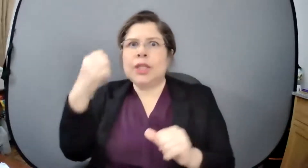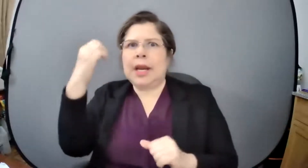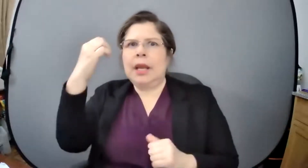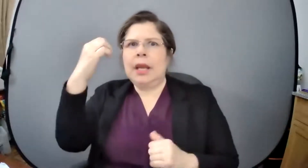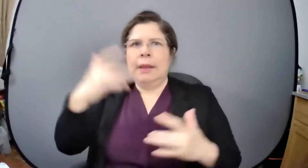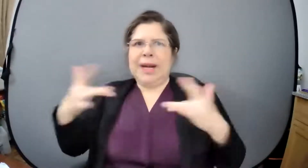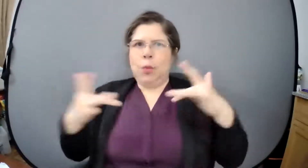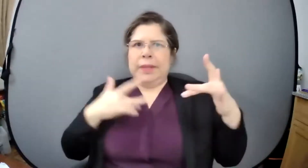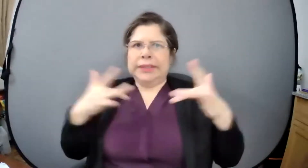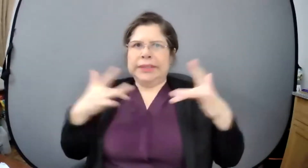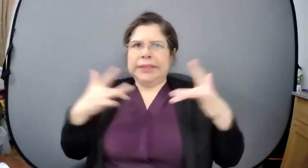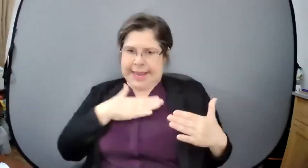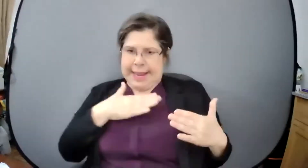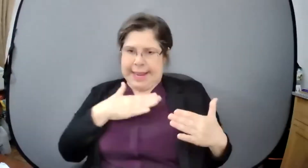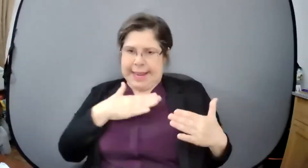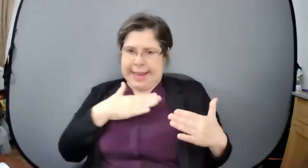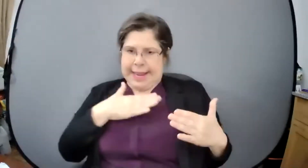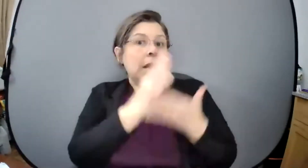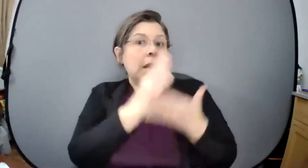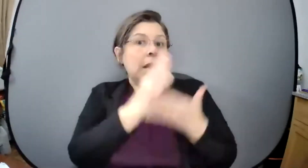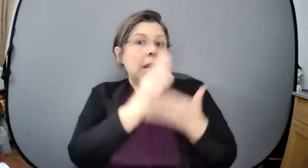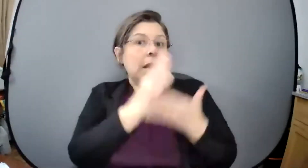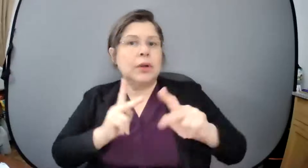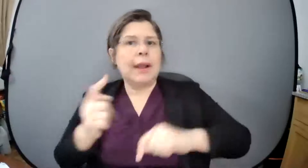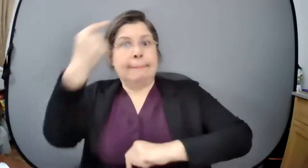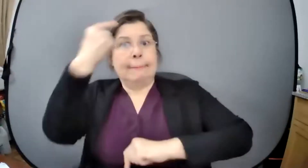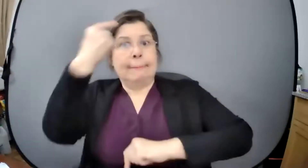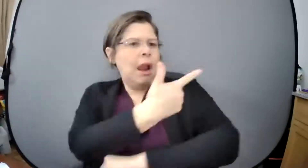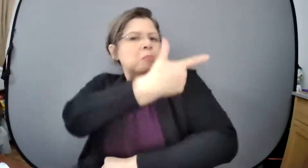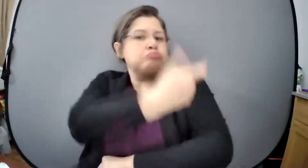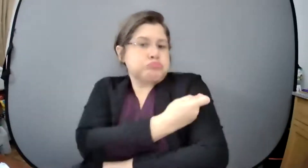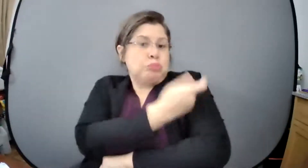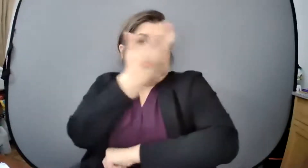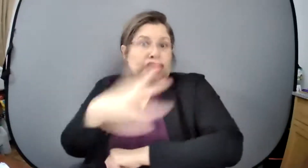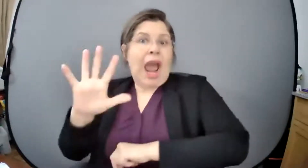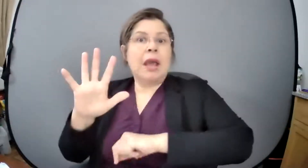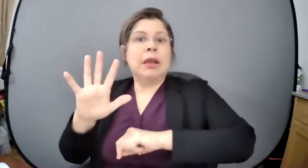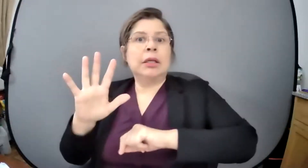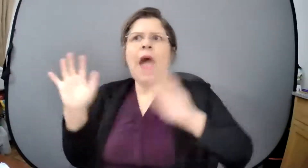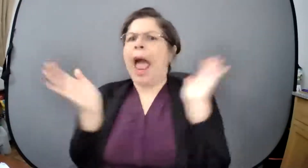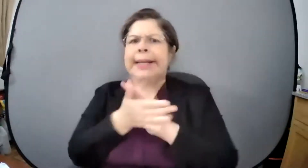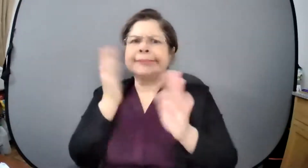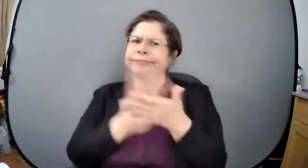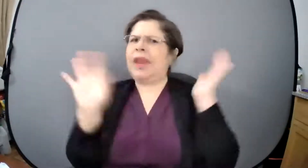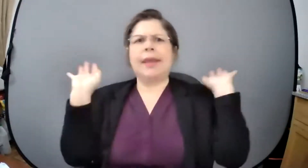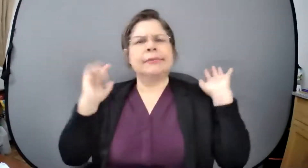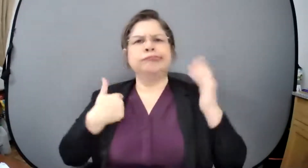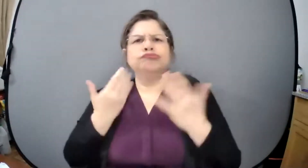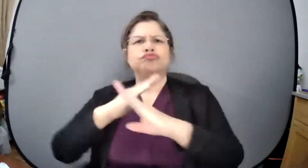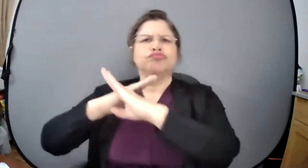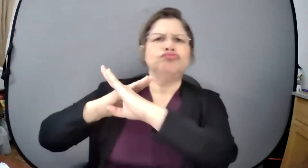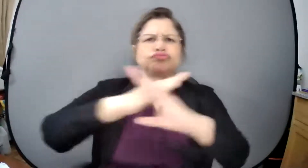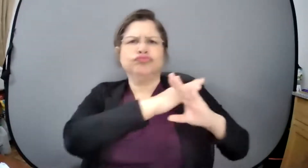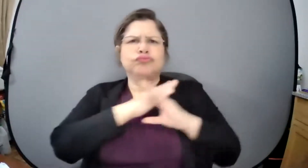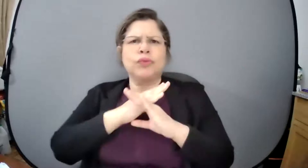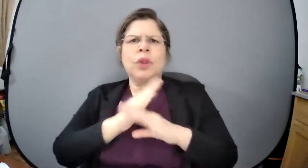sin vacunar y que la vacuna no garantiza el que no te vaya a dar COVID, que la gente cree que porque me vacuné ya el COVID no me va a atacar.